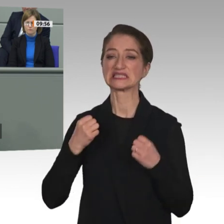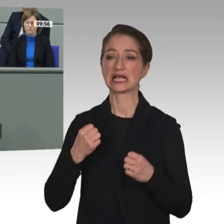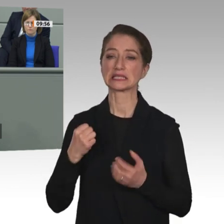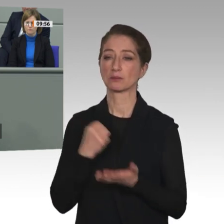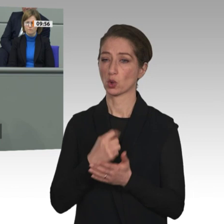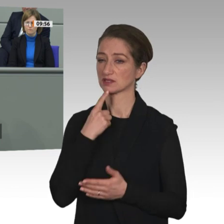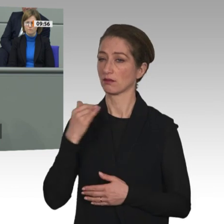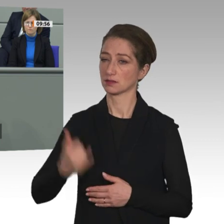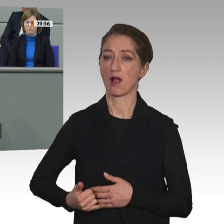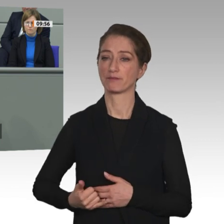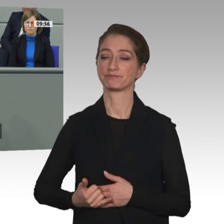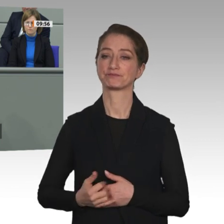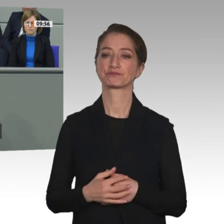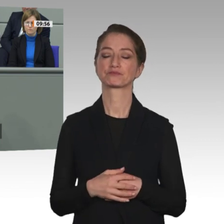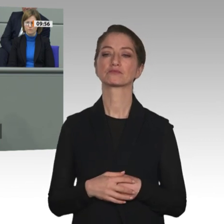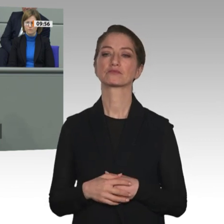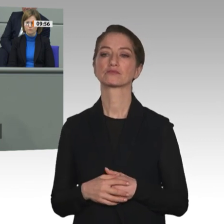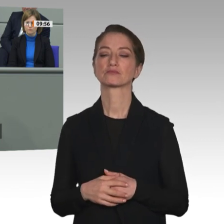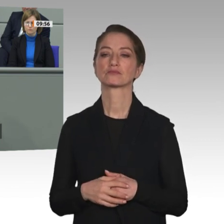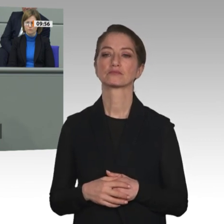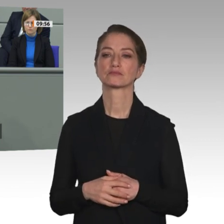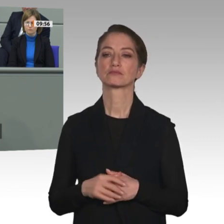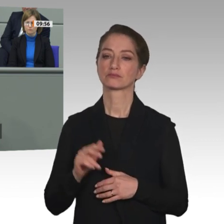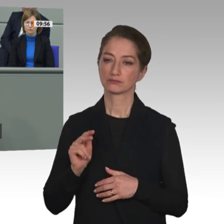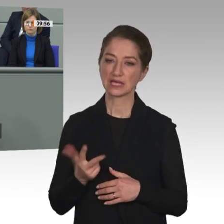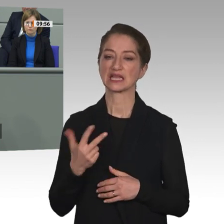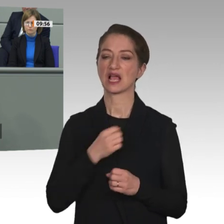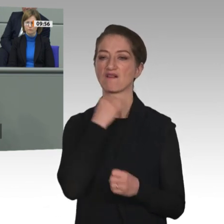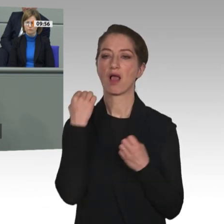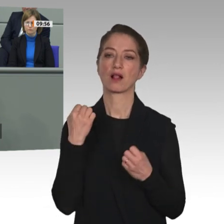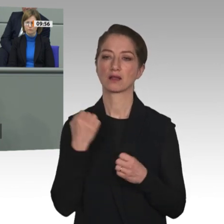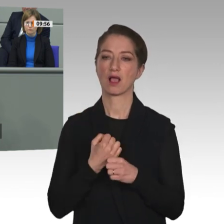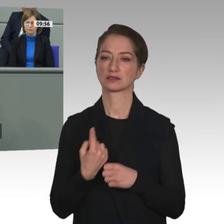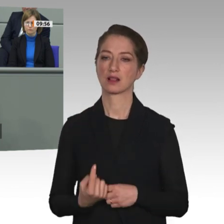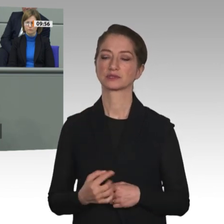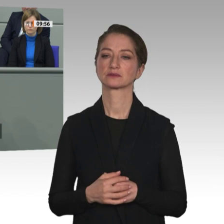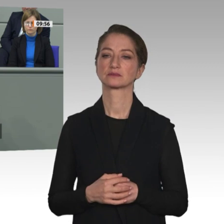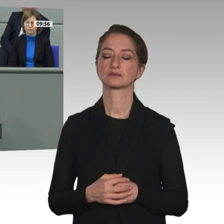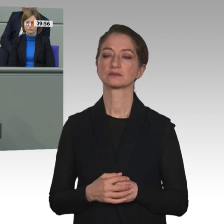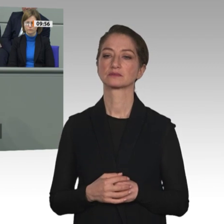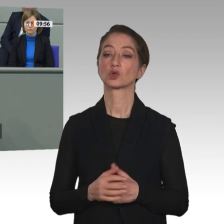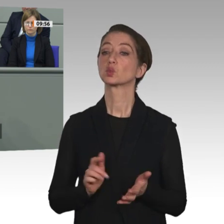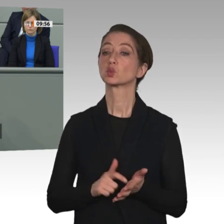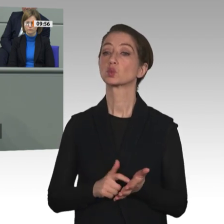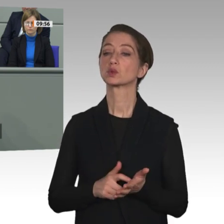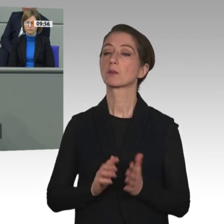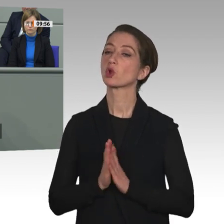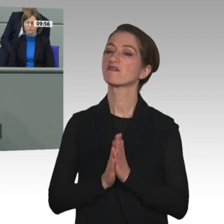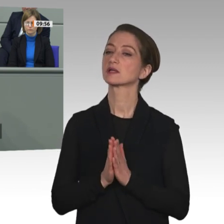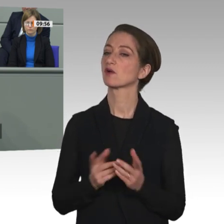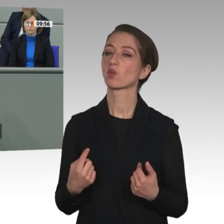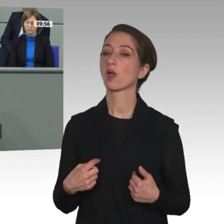Sicherheitsbehörden. Es war die dritte Gewalttat, die rassistisch motiviert war,